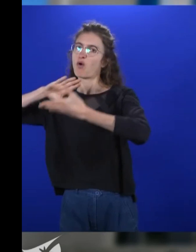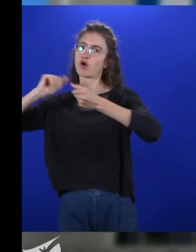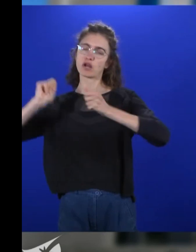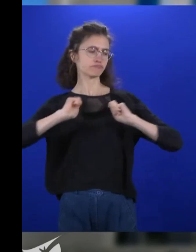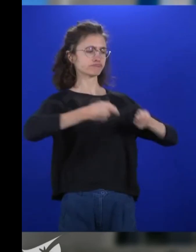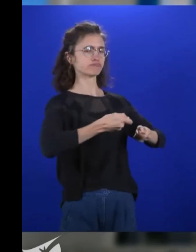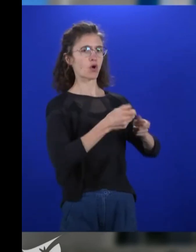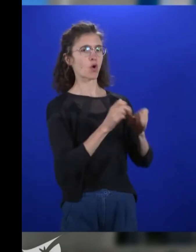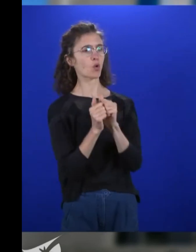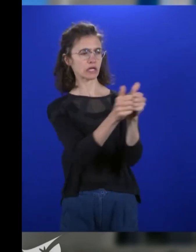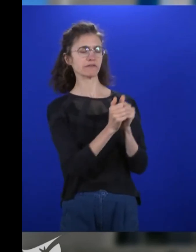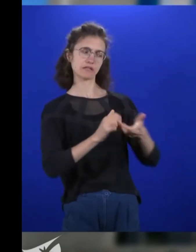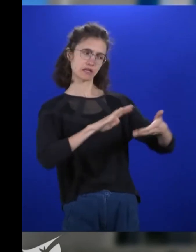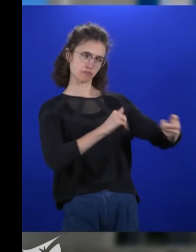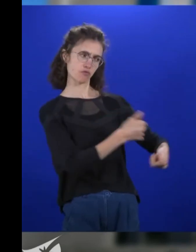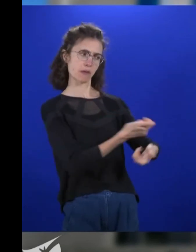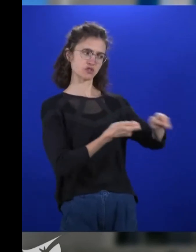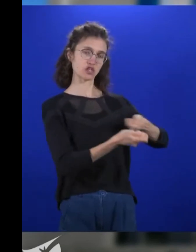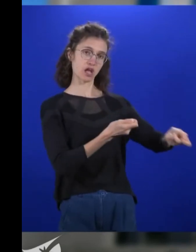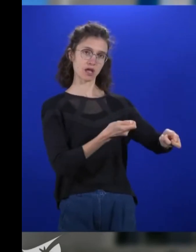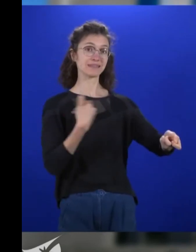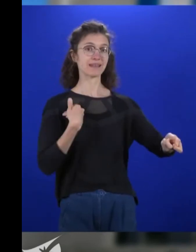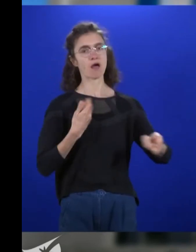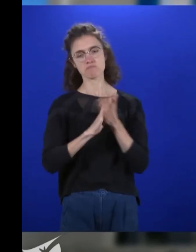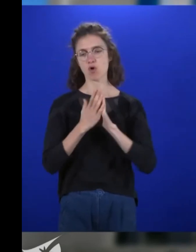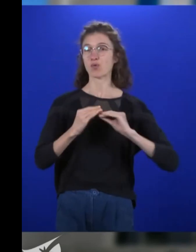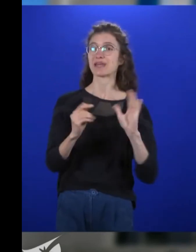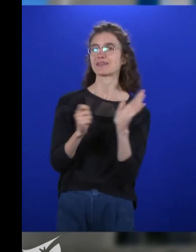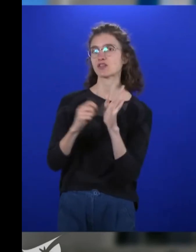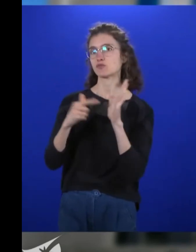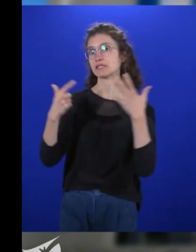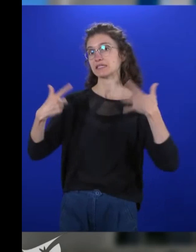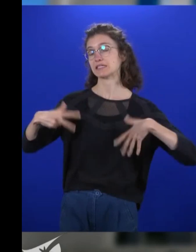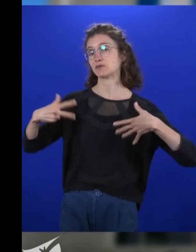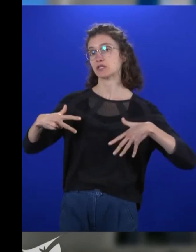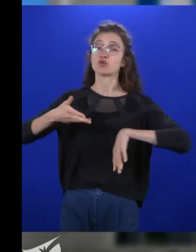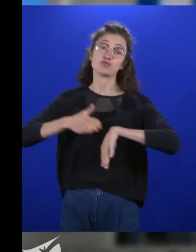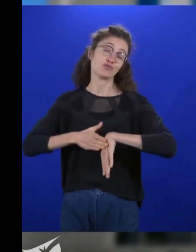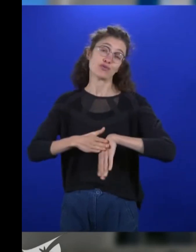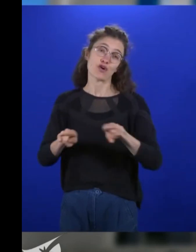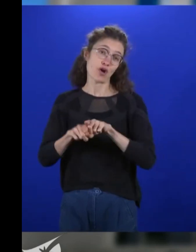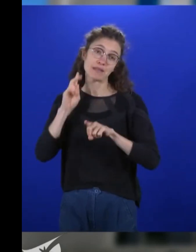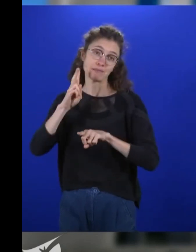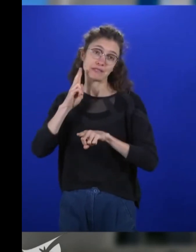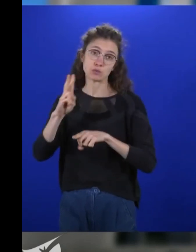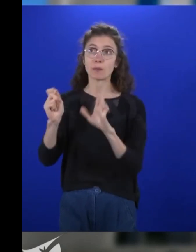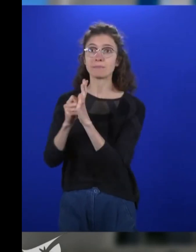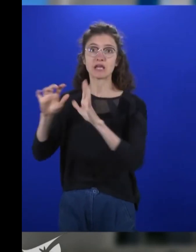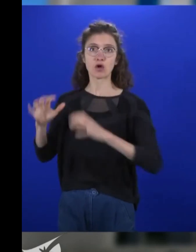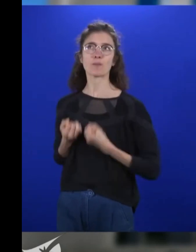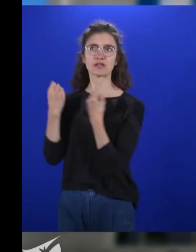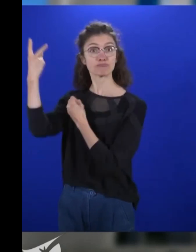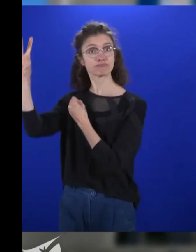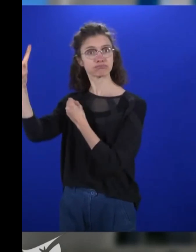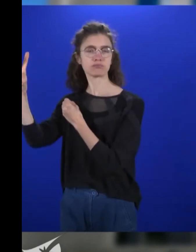en 2018. Mais comme tout transfert de compétences, il n'a pas été accompagné de soutien financier à la hauteur